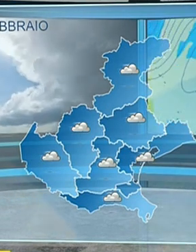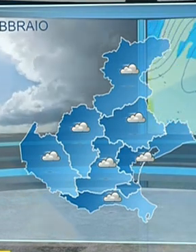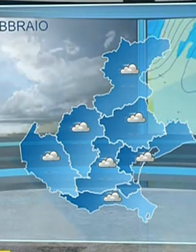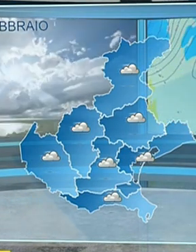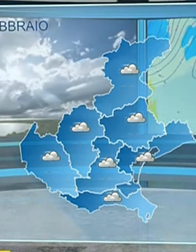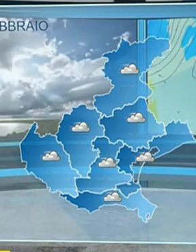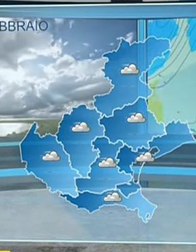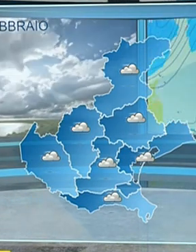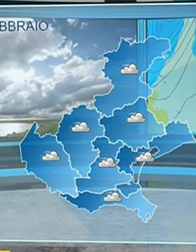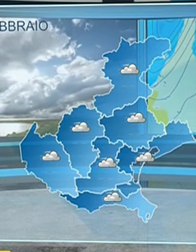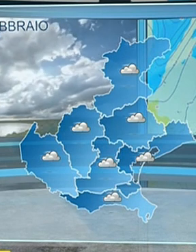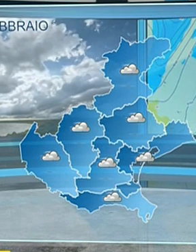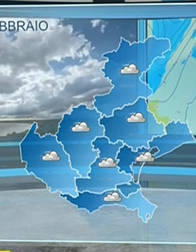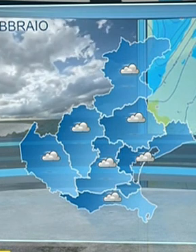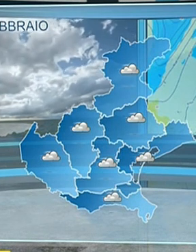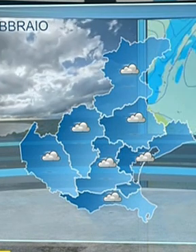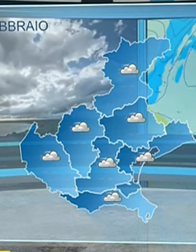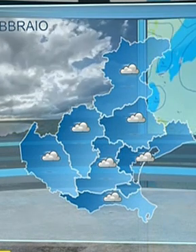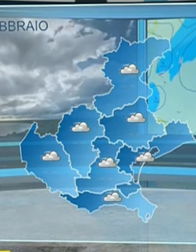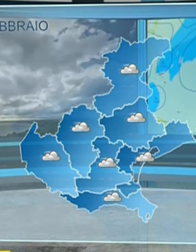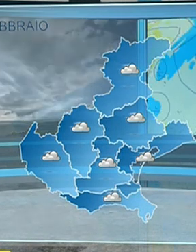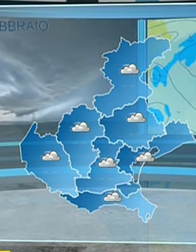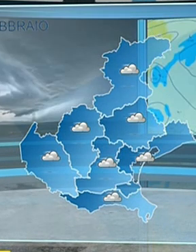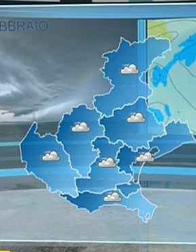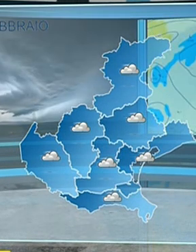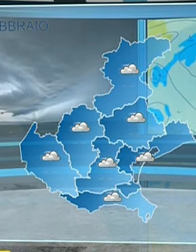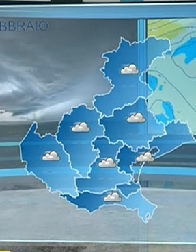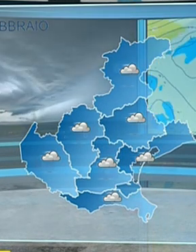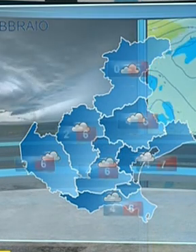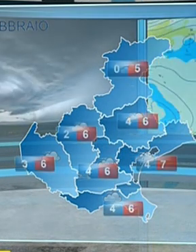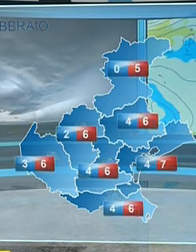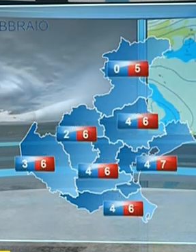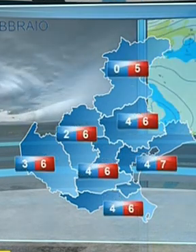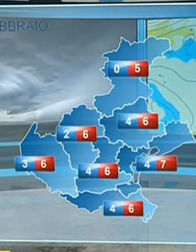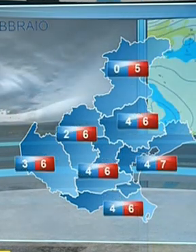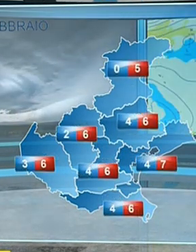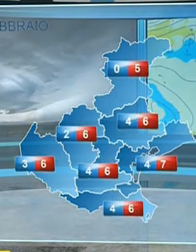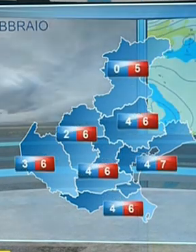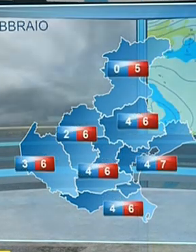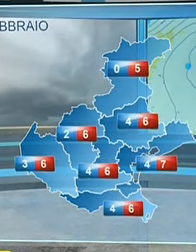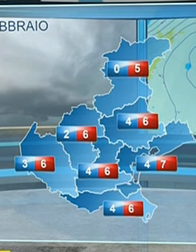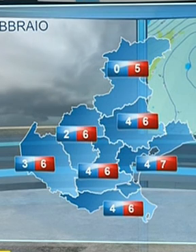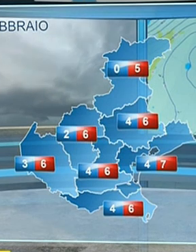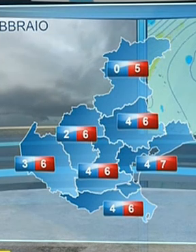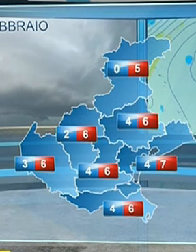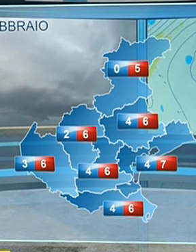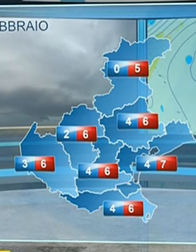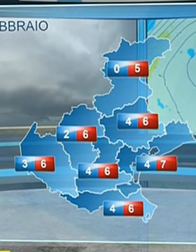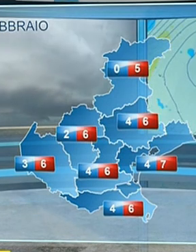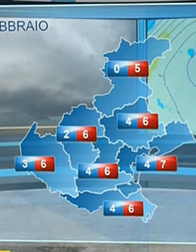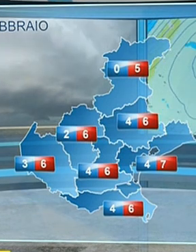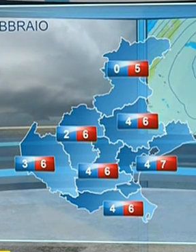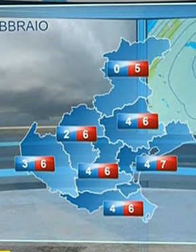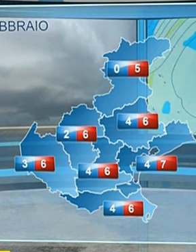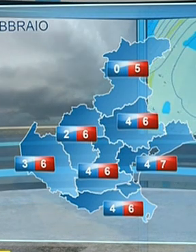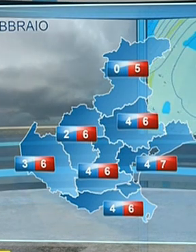isolati piovaschi in genere di debole intensità. Vediamo le temperature, le minime saranno comprese tra lo 0 e i